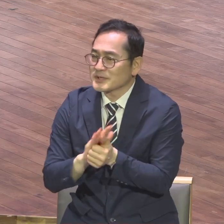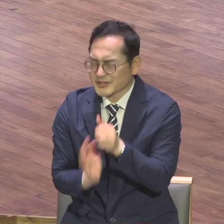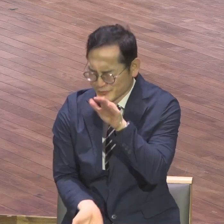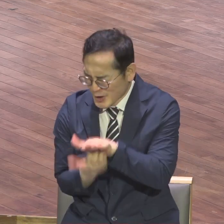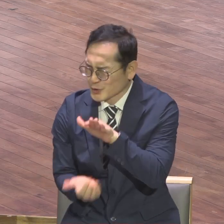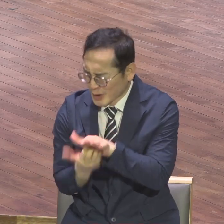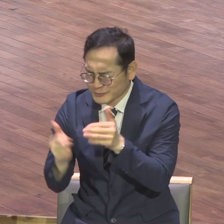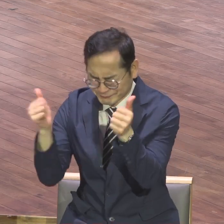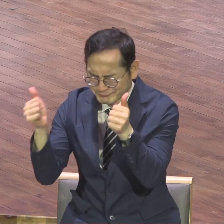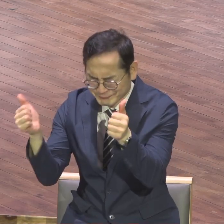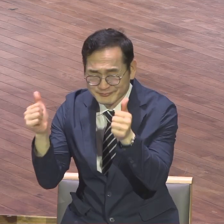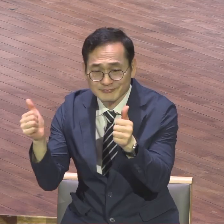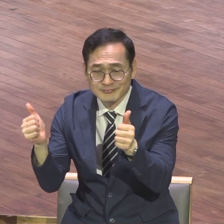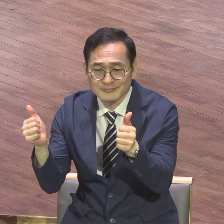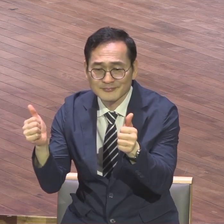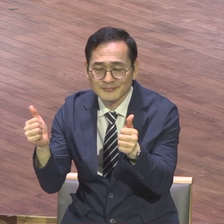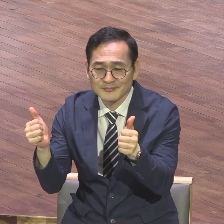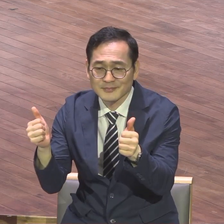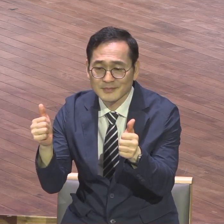제공하는 영적 공동체.